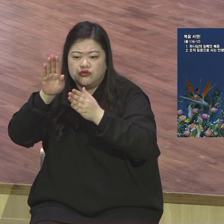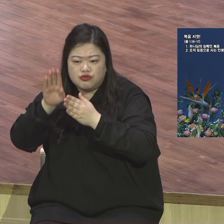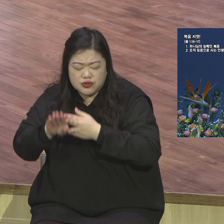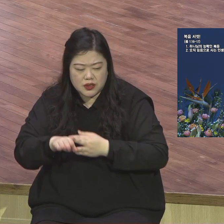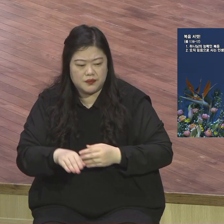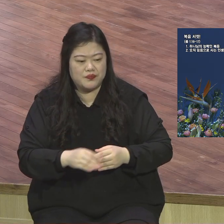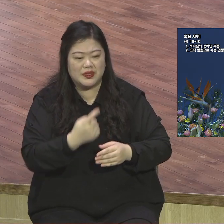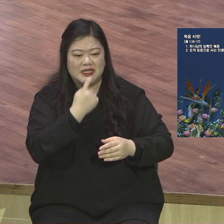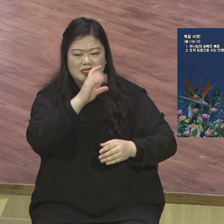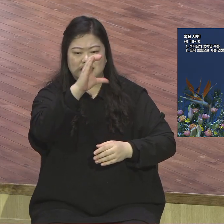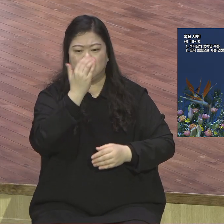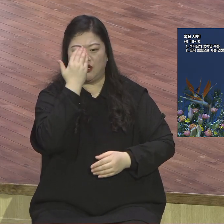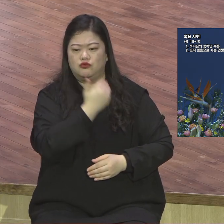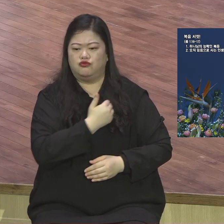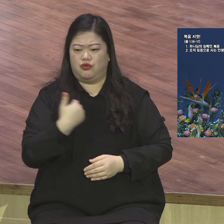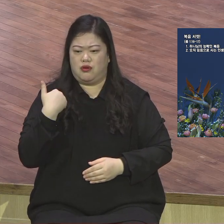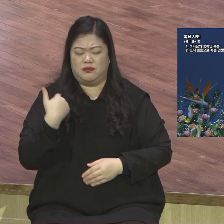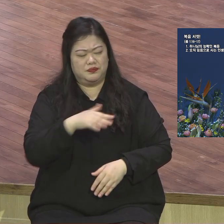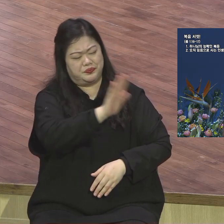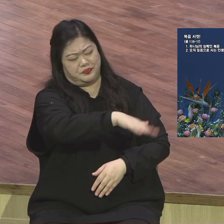아니라